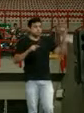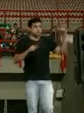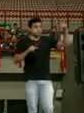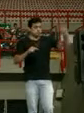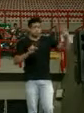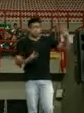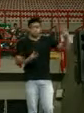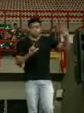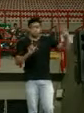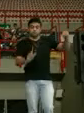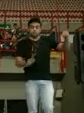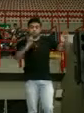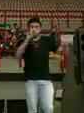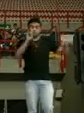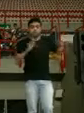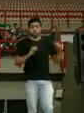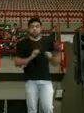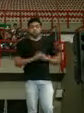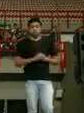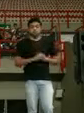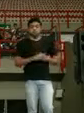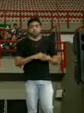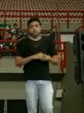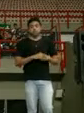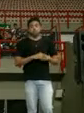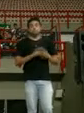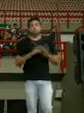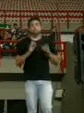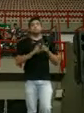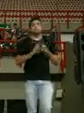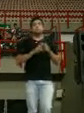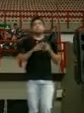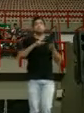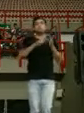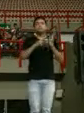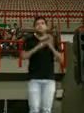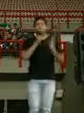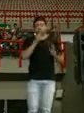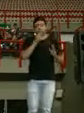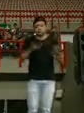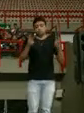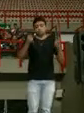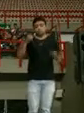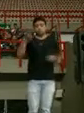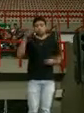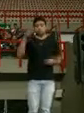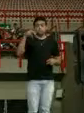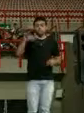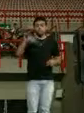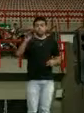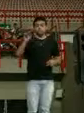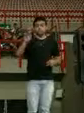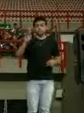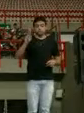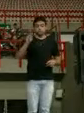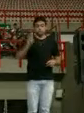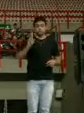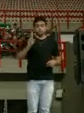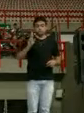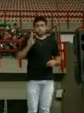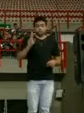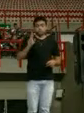inversamente proporcionais. Outra coisa que ele quer saber, olha lá para esse Mi. O Mi é a